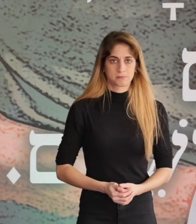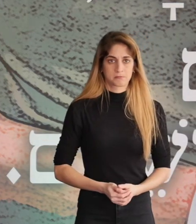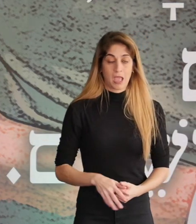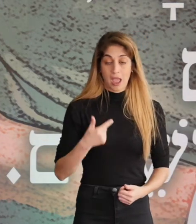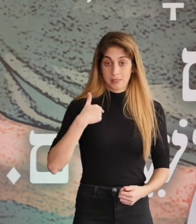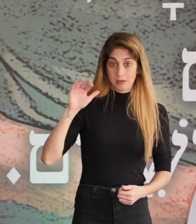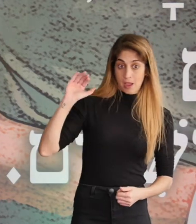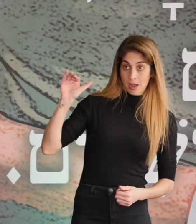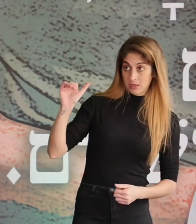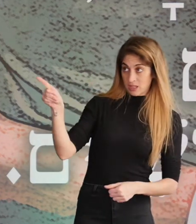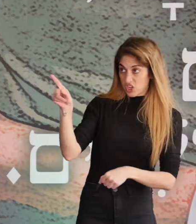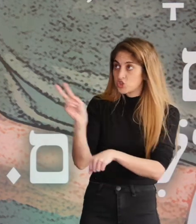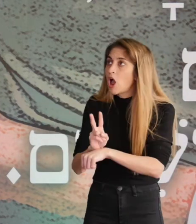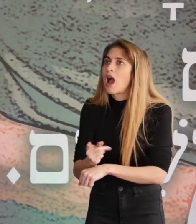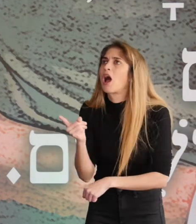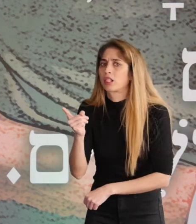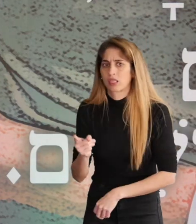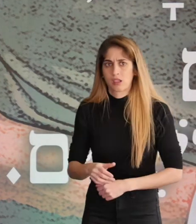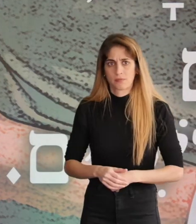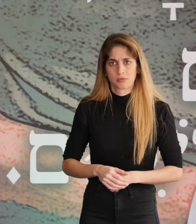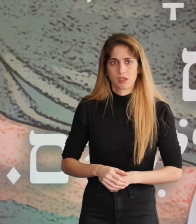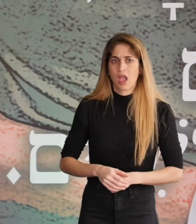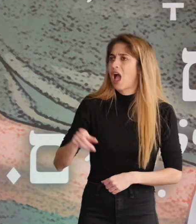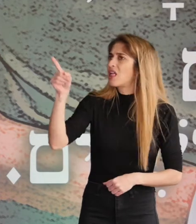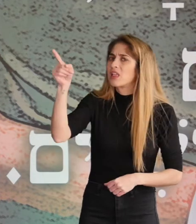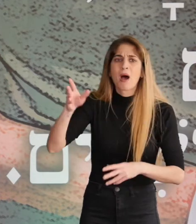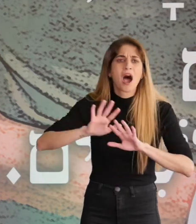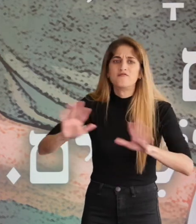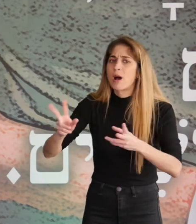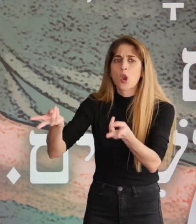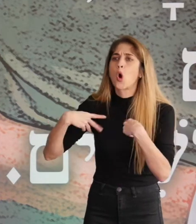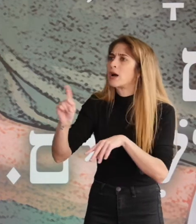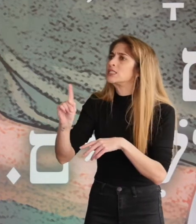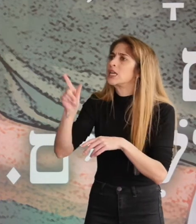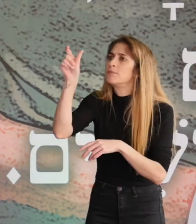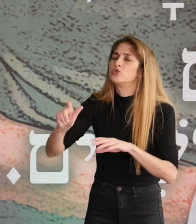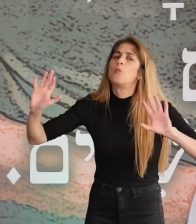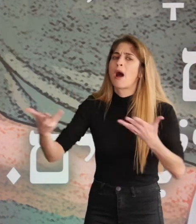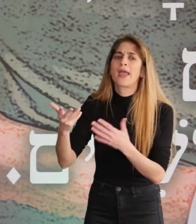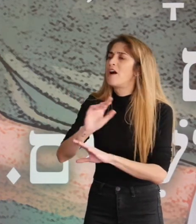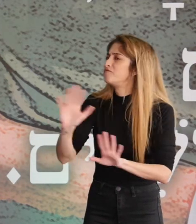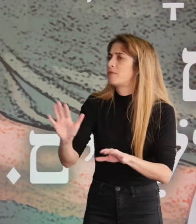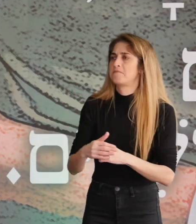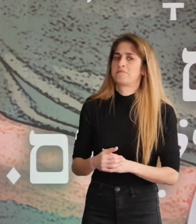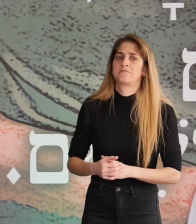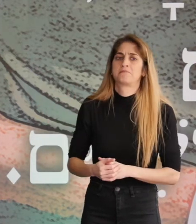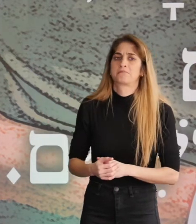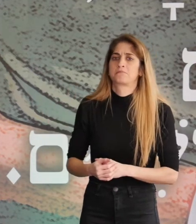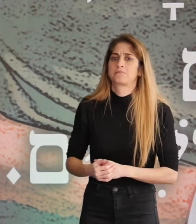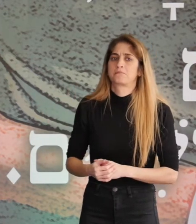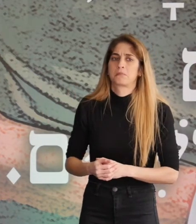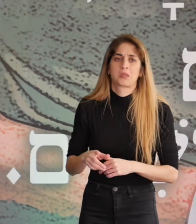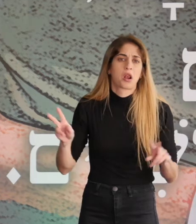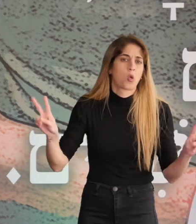אמרתי לו שהוא שקרן ושהם אף פעם לא מחזירים מישהו מהר. לא